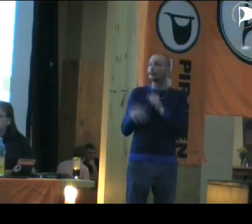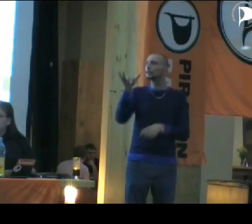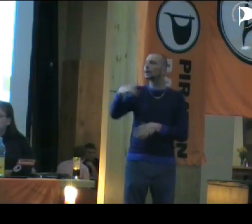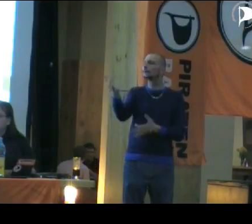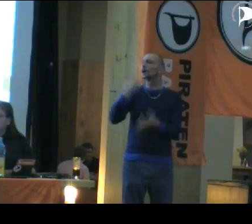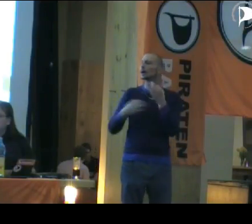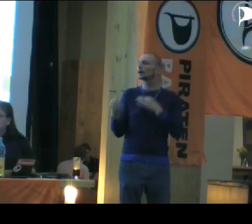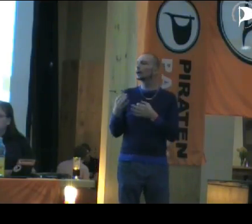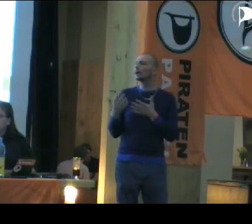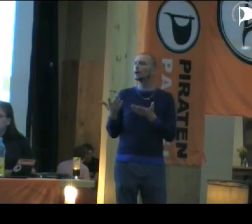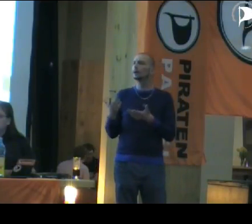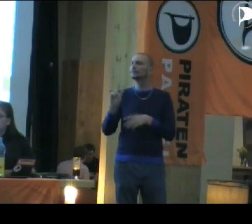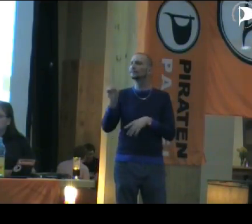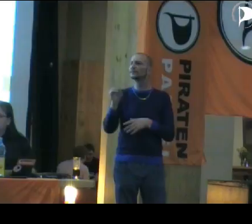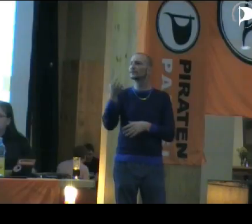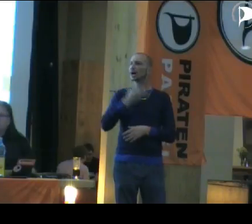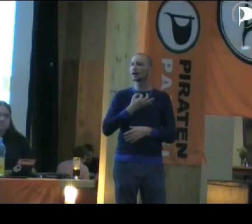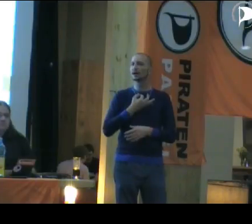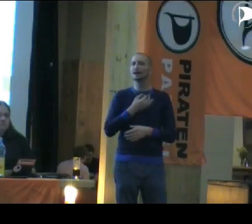sind ja kummer